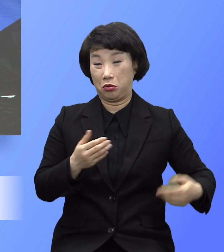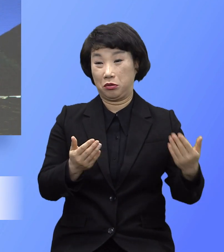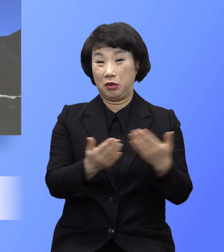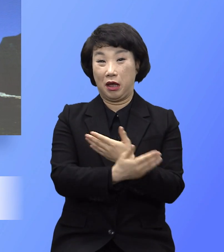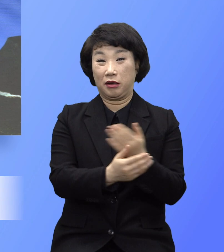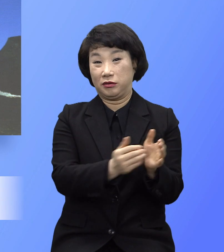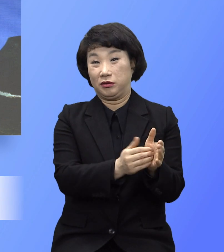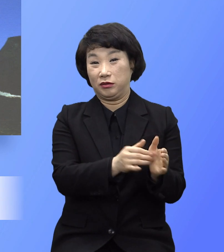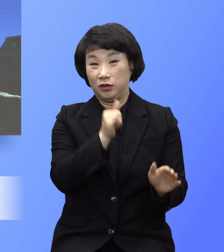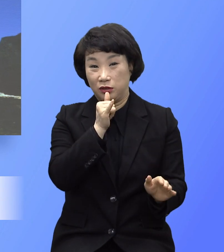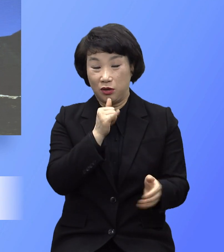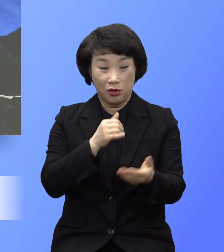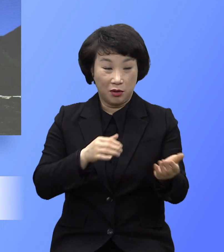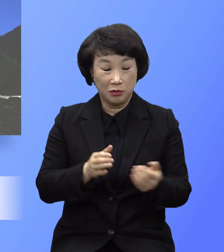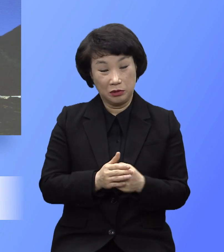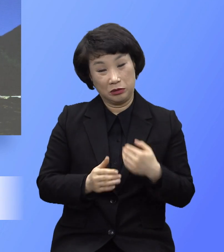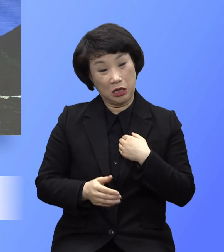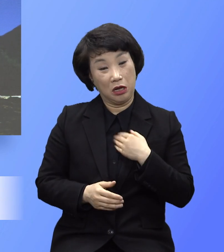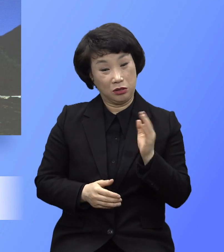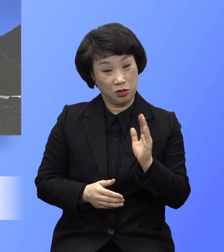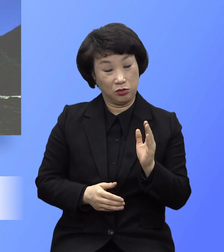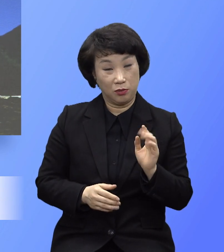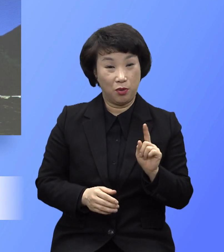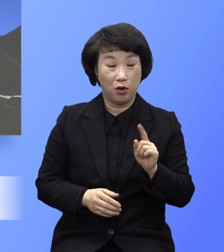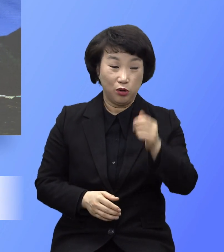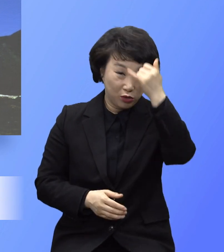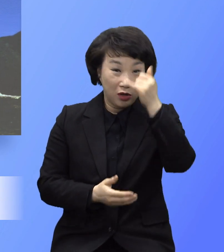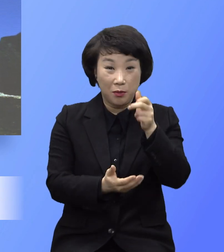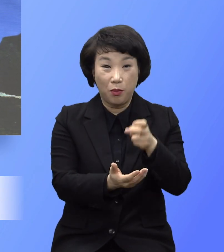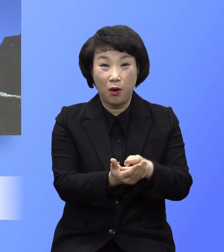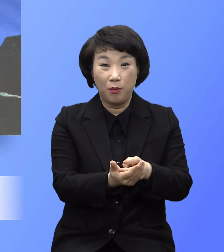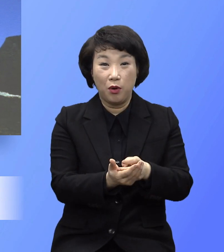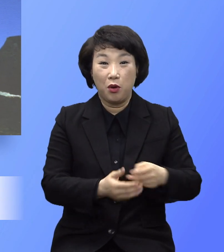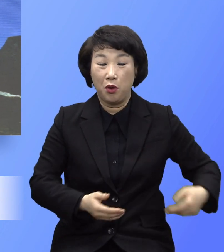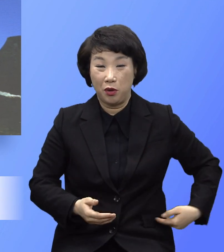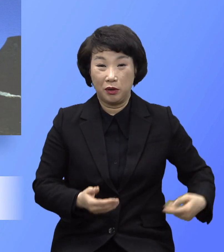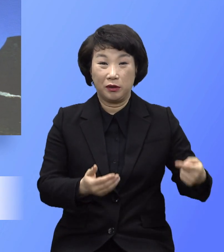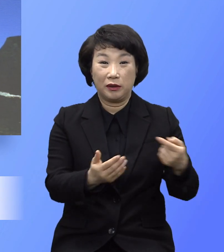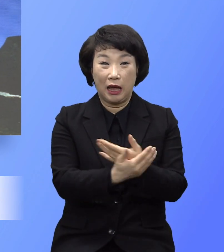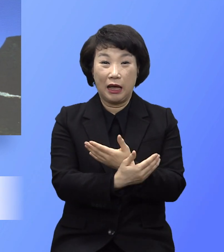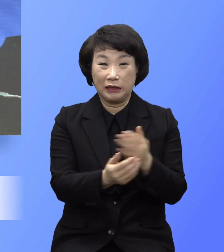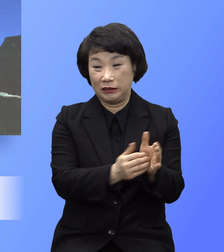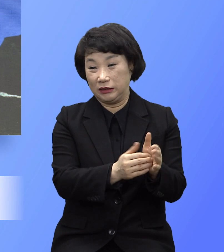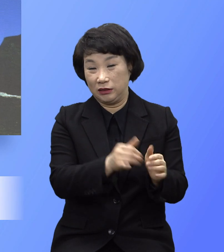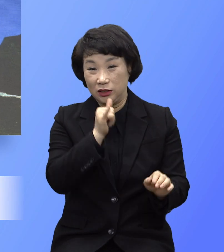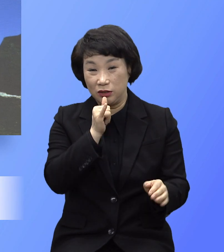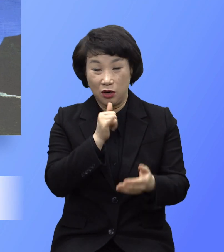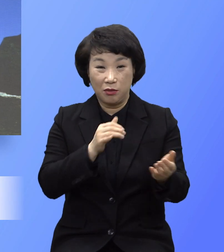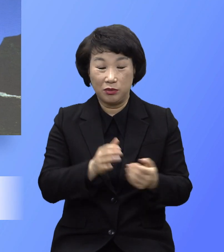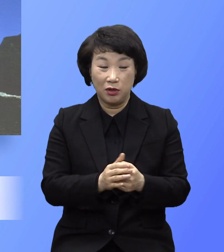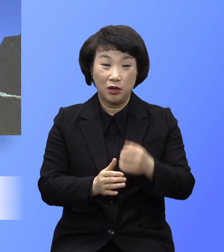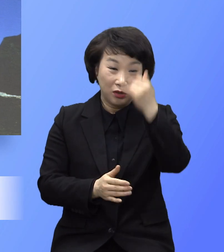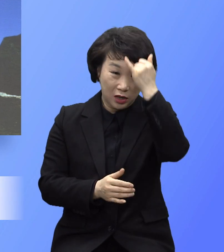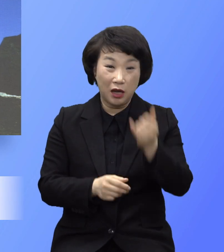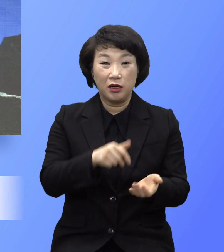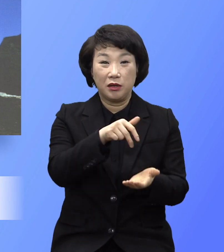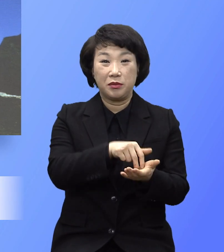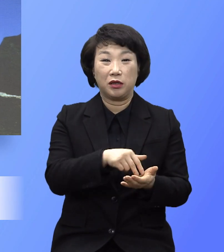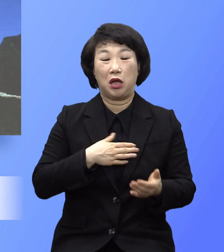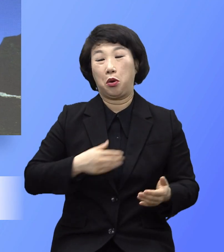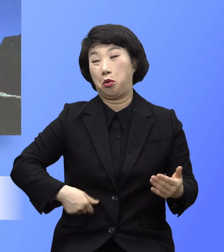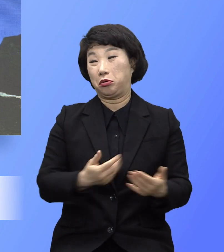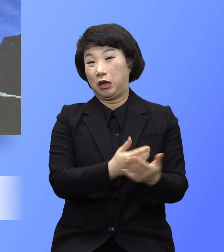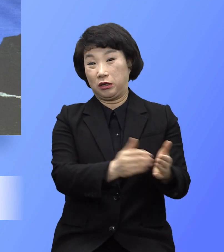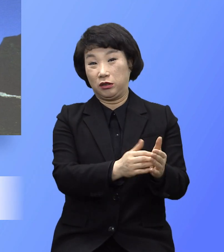회개했어, 나는 이 정도면 윤리적으로 회개가 된 거야, 나는 이 정도면 도덕적으로 나는 회개가